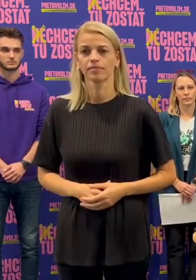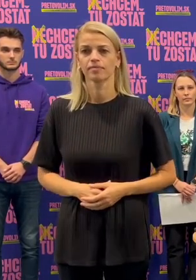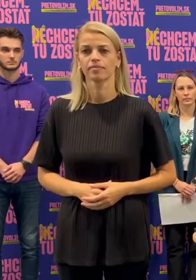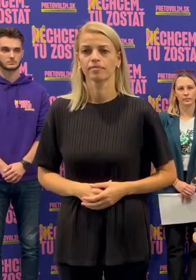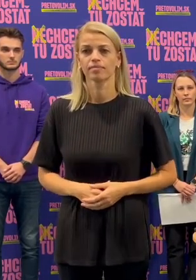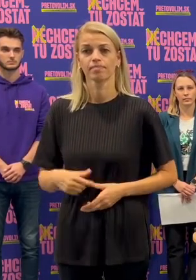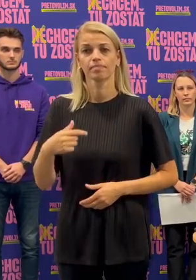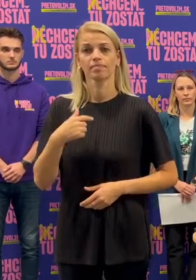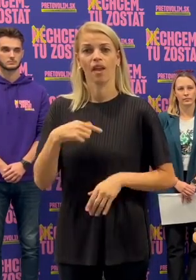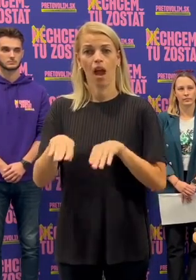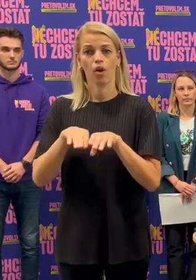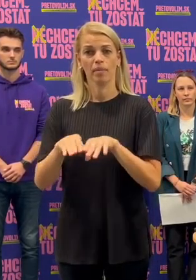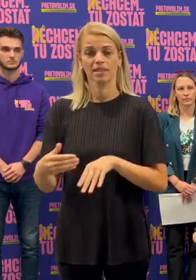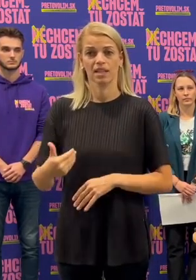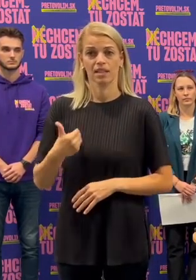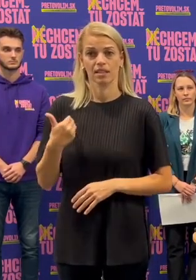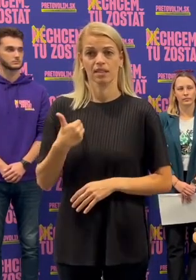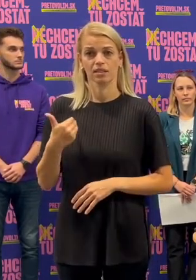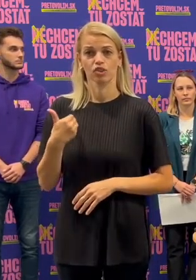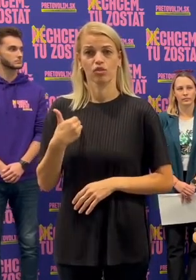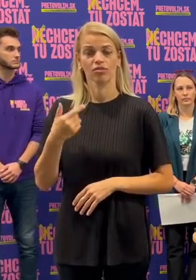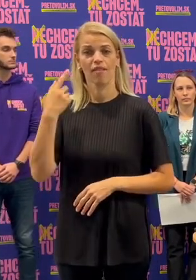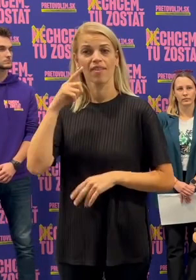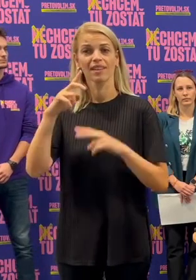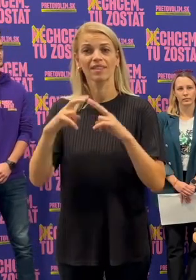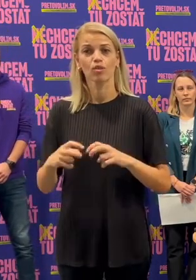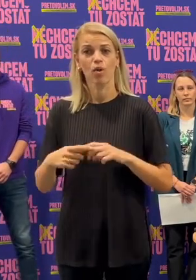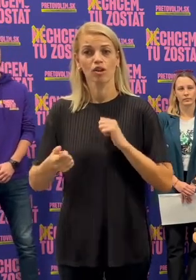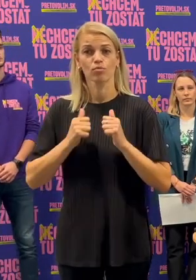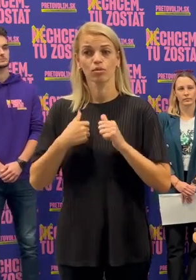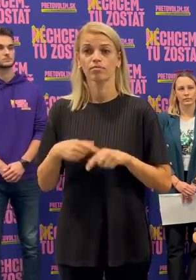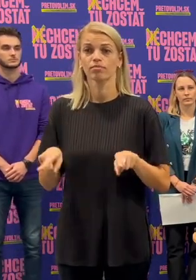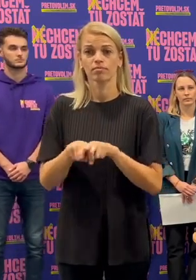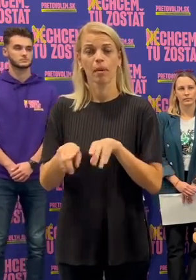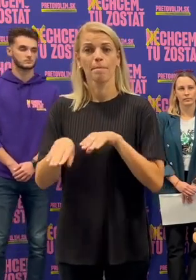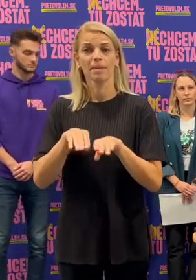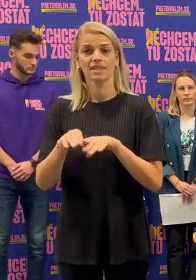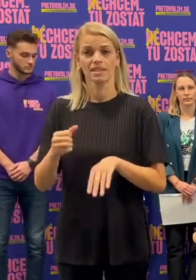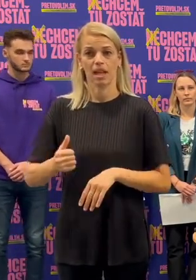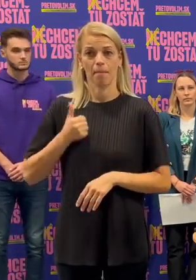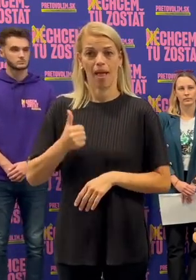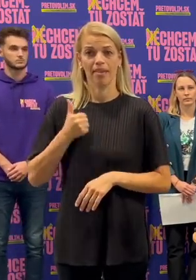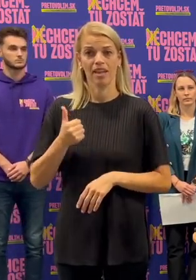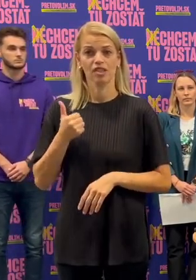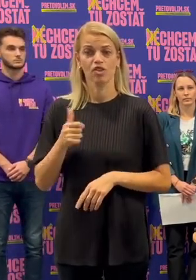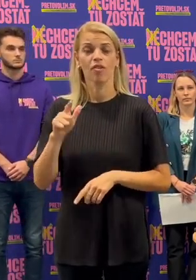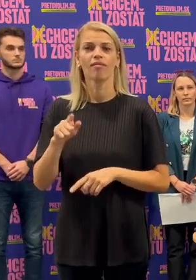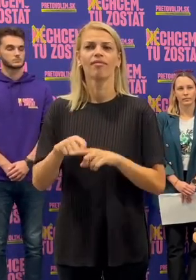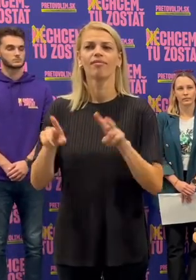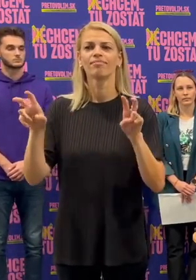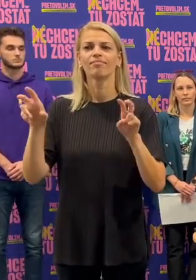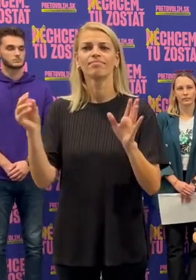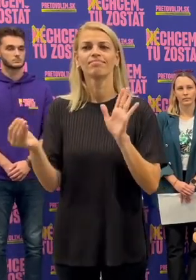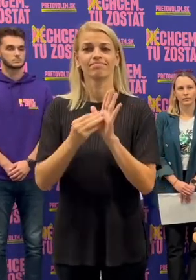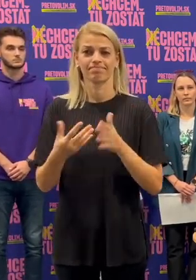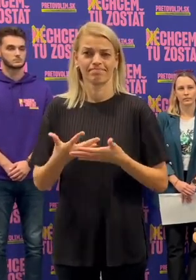Ja ako minister školstva, vedy, výskumu a športu som zároveň aj ministrom mládeže, aké to nemáme v titule toho